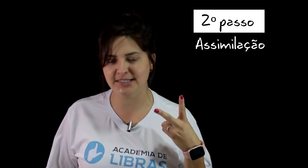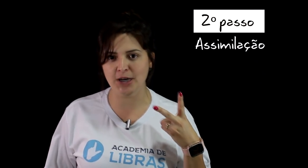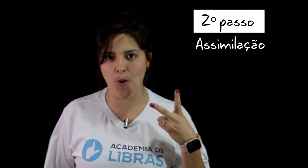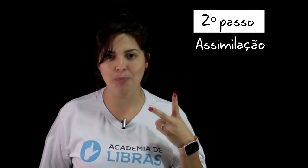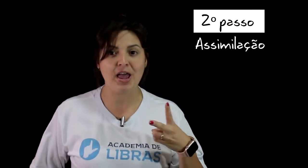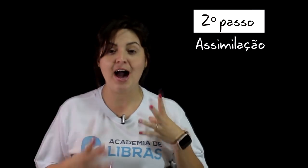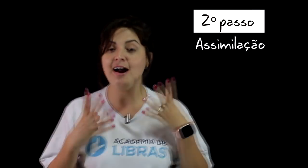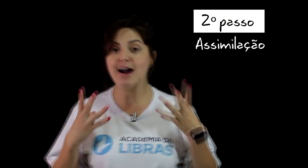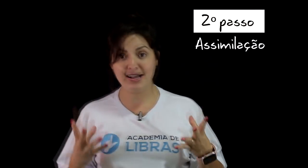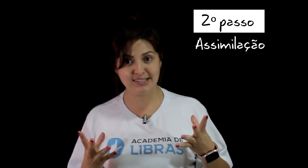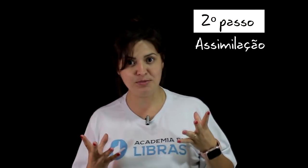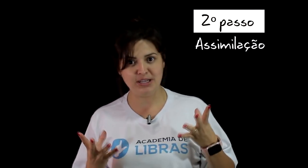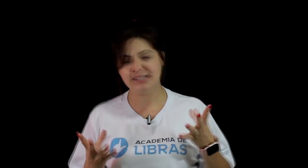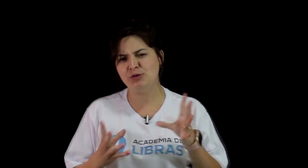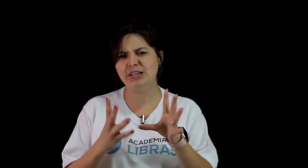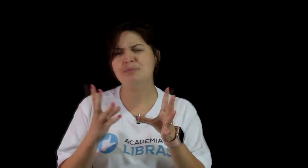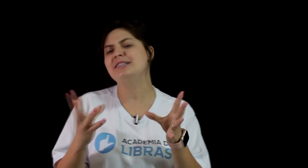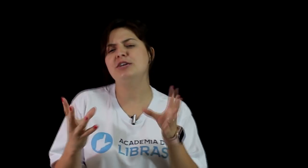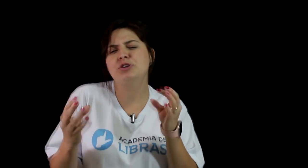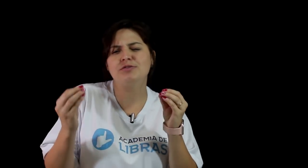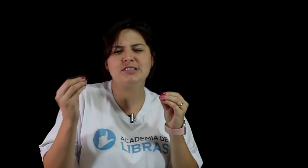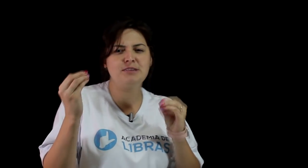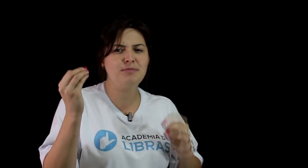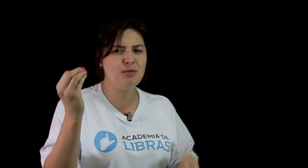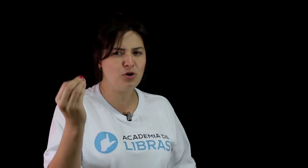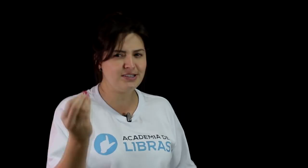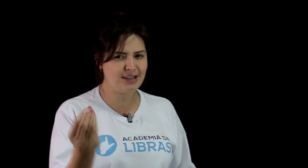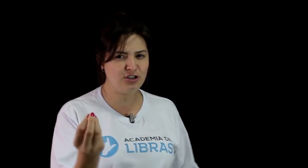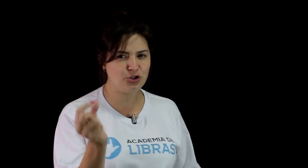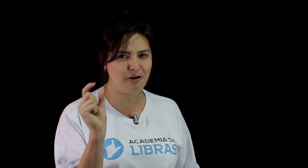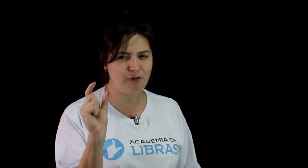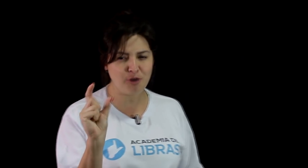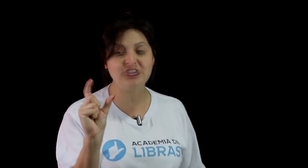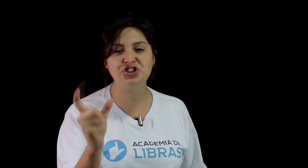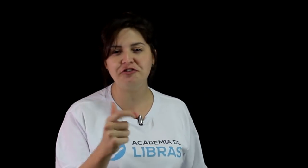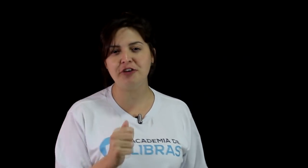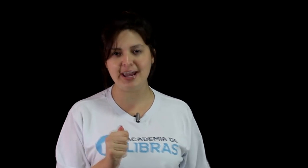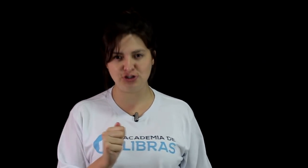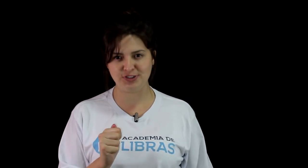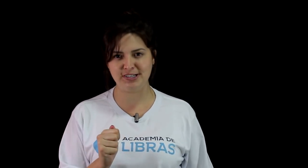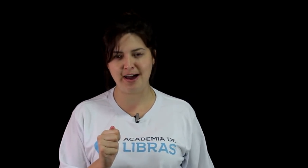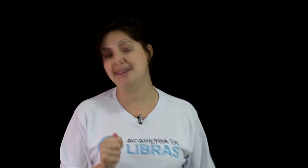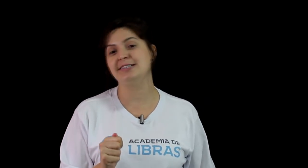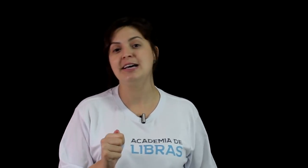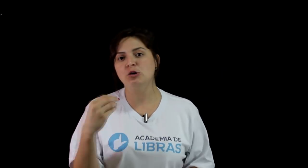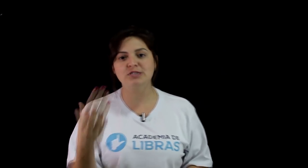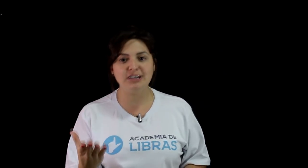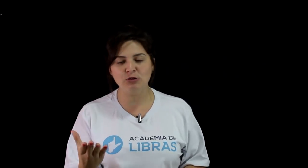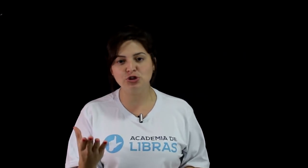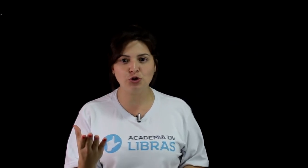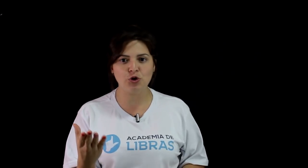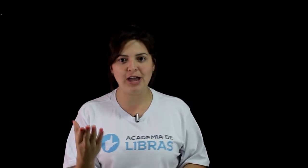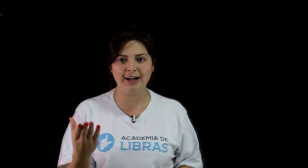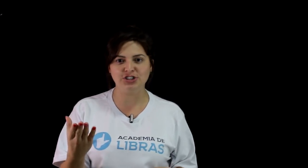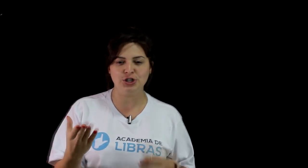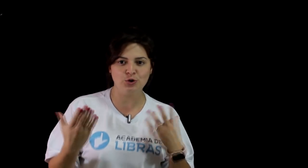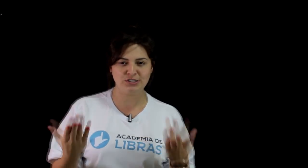assimilação. A assimilação nada mais é do que você memorizar de uma forma diferente os sinais. O sinal de chocolate. O sinal